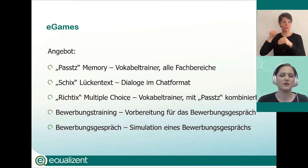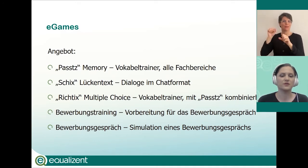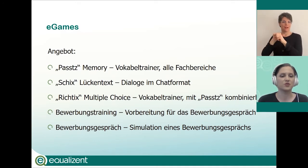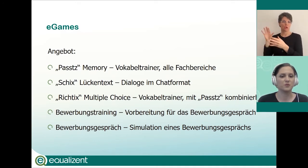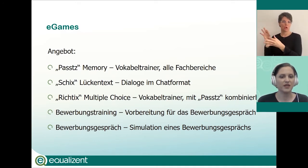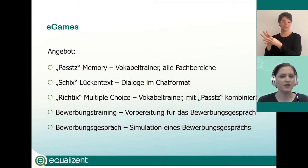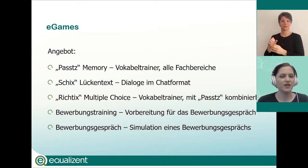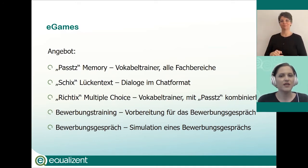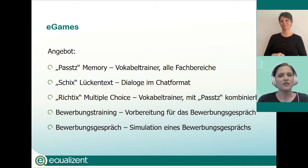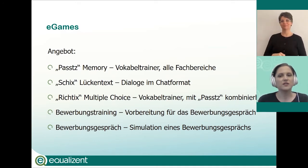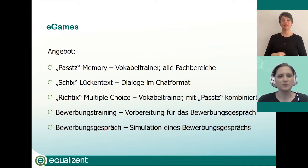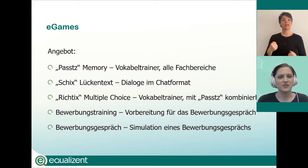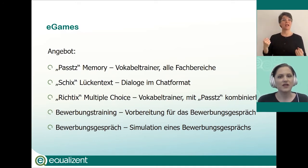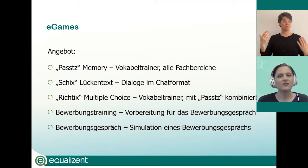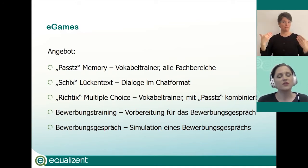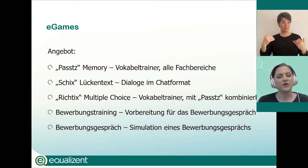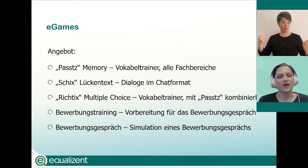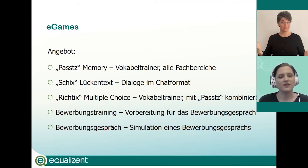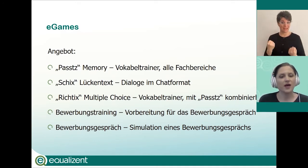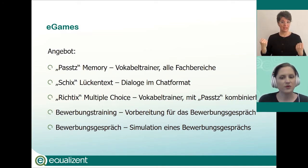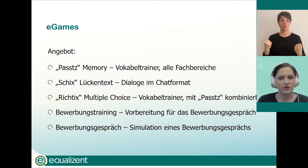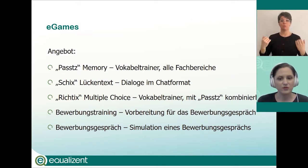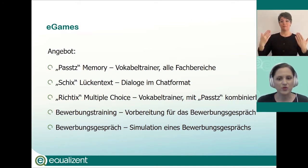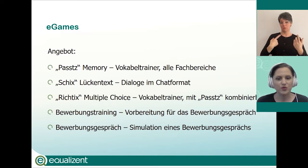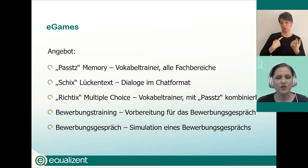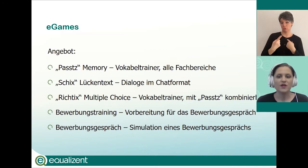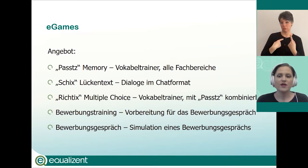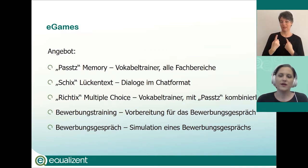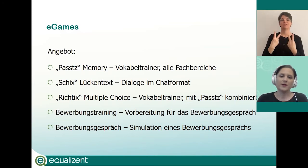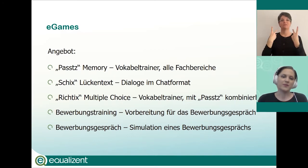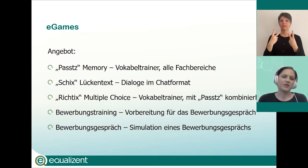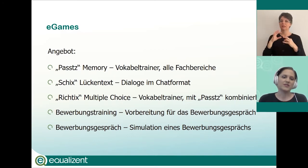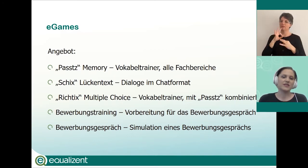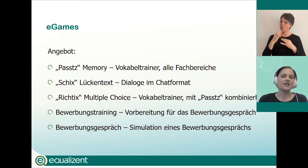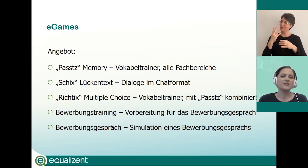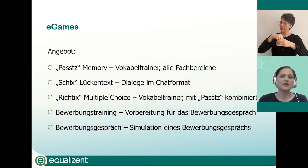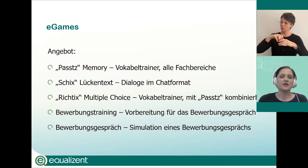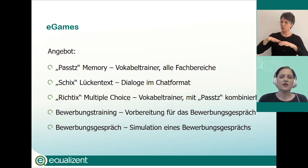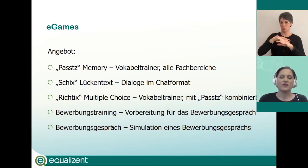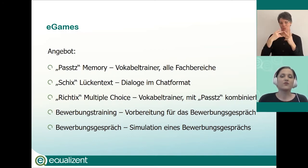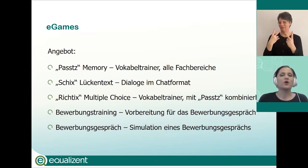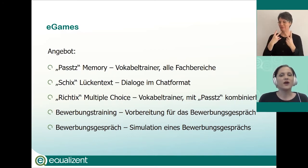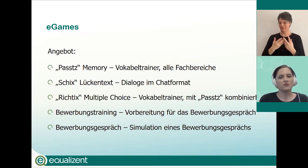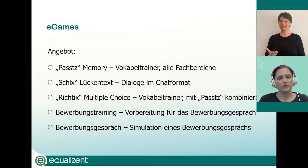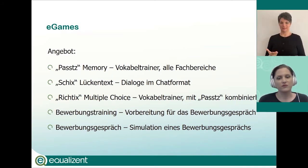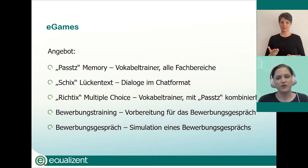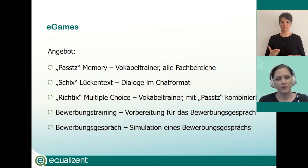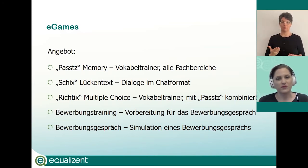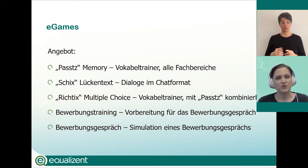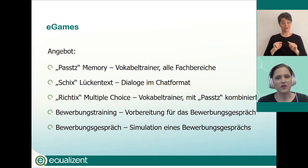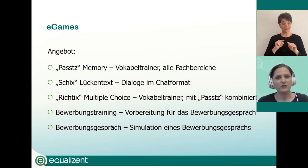und Bewerbungsgespräch, die sind speziell für den Bereich Arbeit und Inklusion. Das Training ist eine Vorbereitung